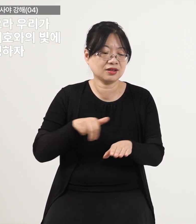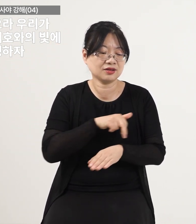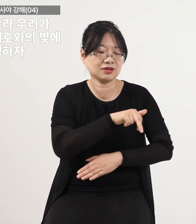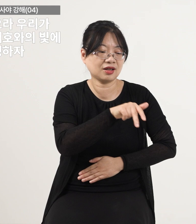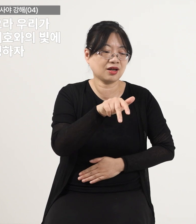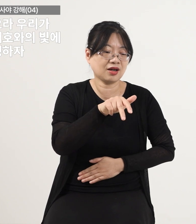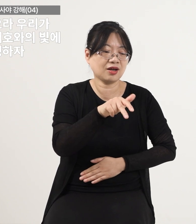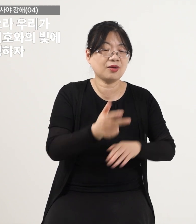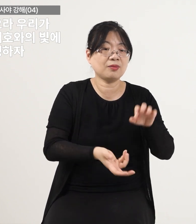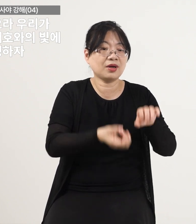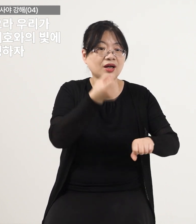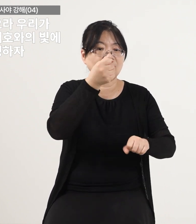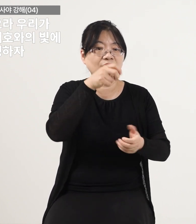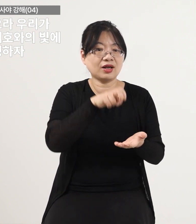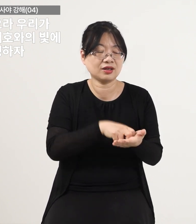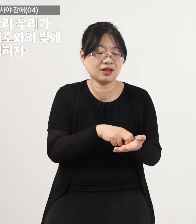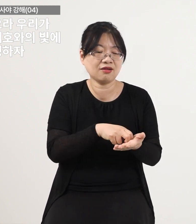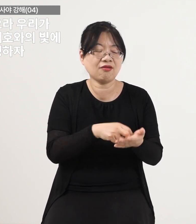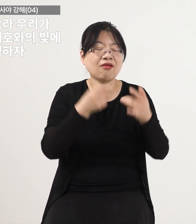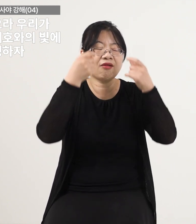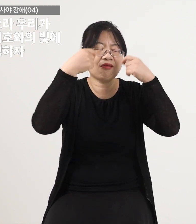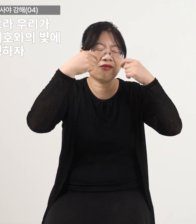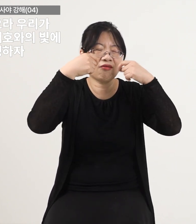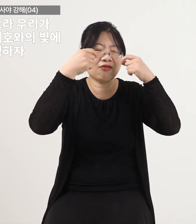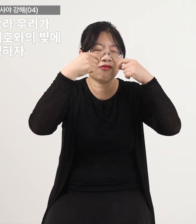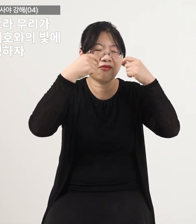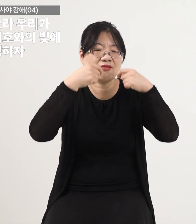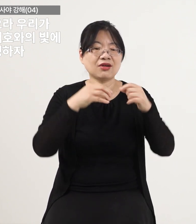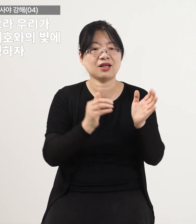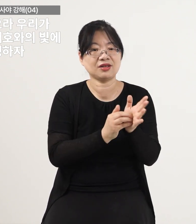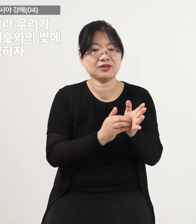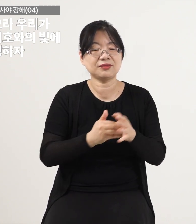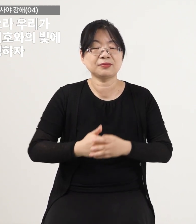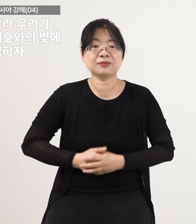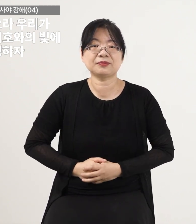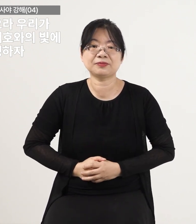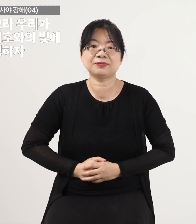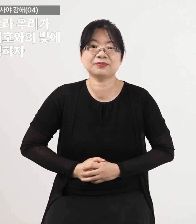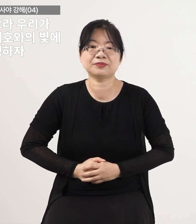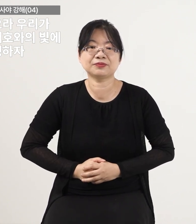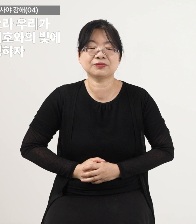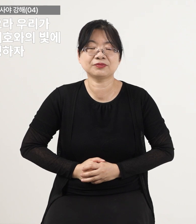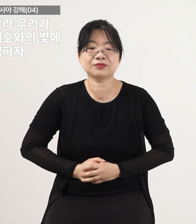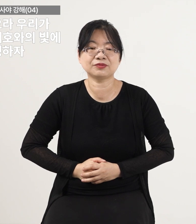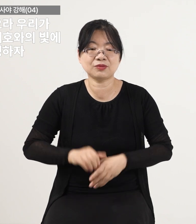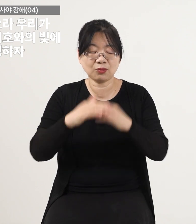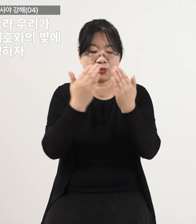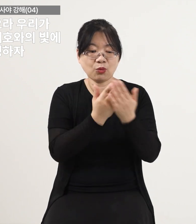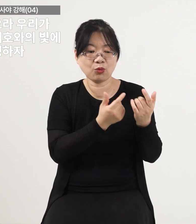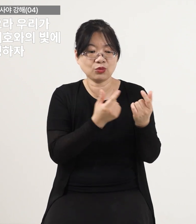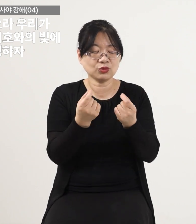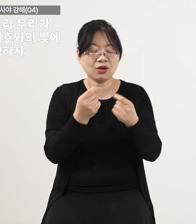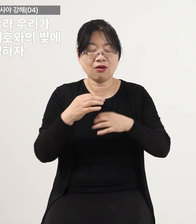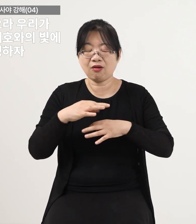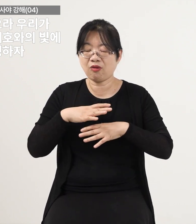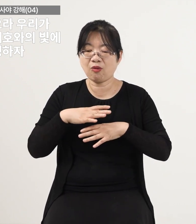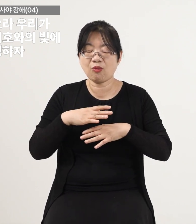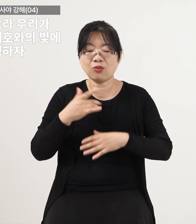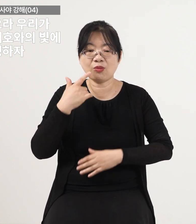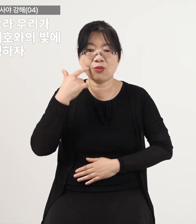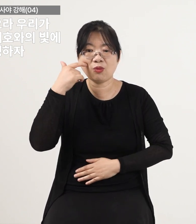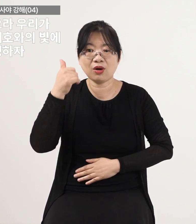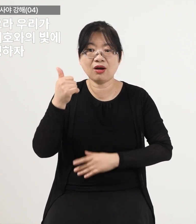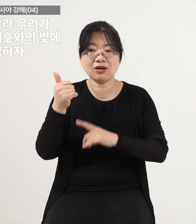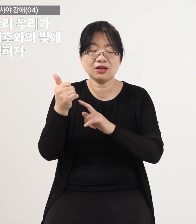들어오자마자 주저앉아서 헝헝 울었어요. 그래서 모두들 깜짝 놀라서 교육자들도